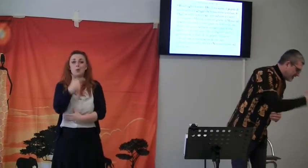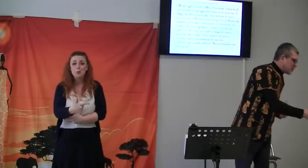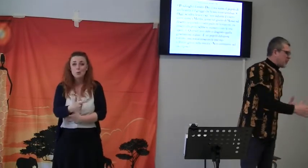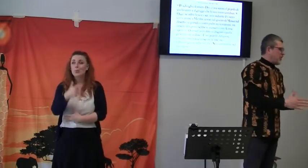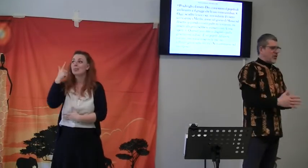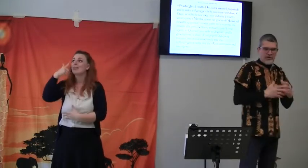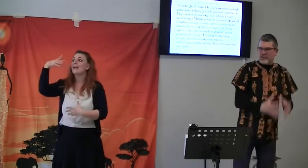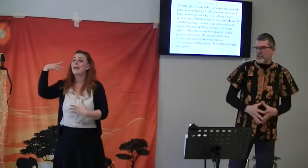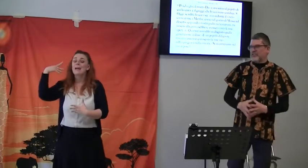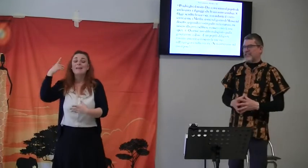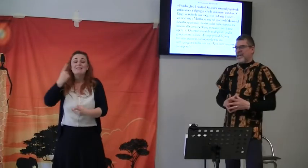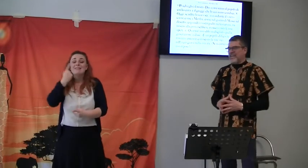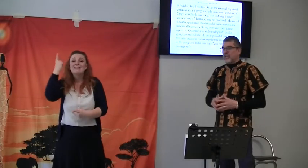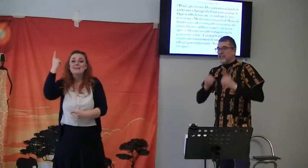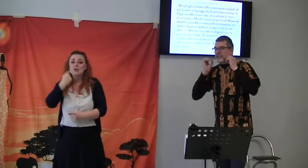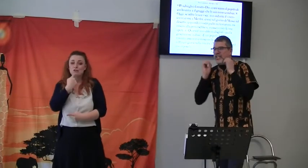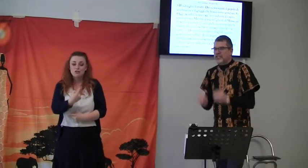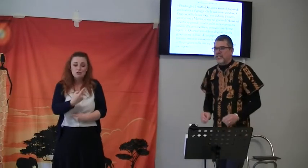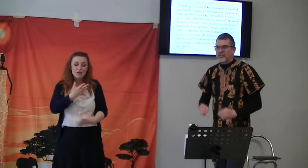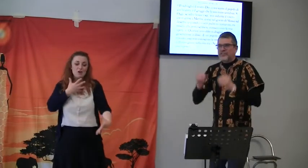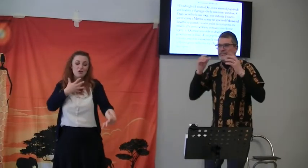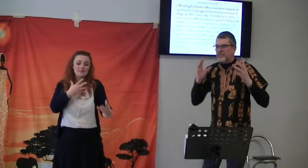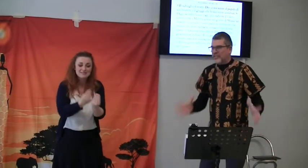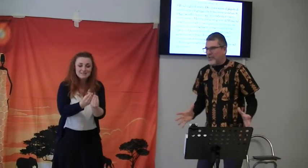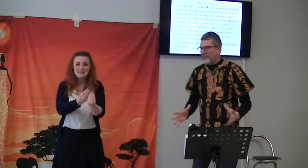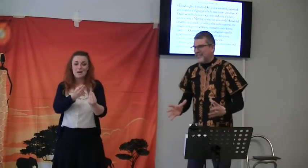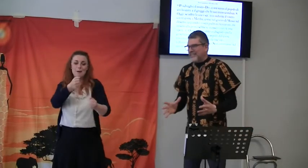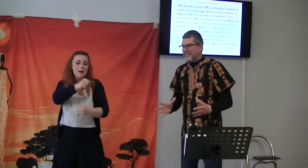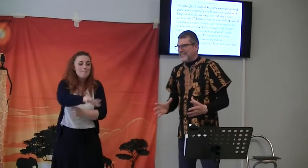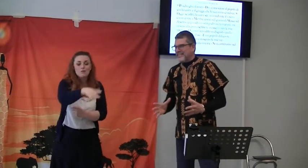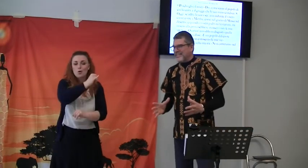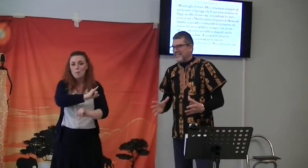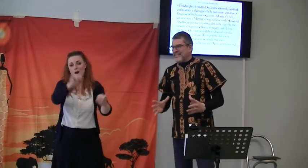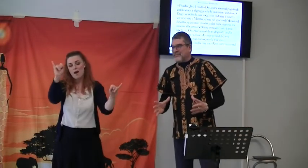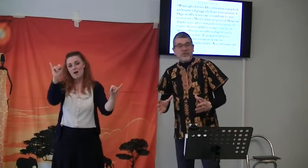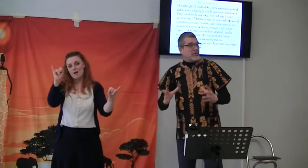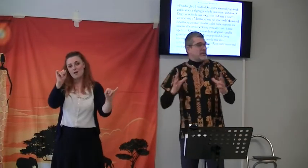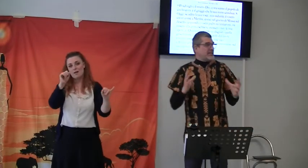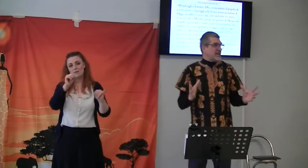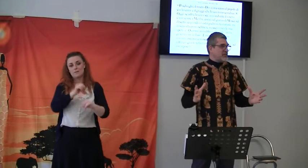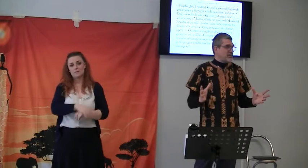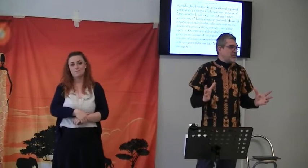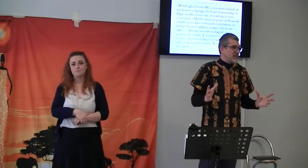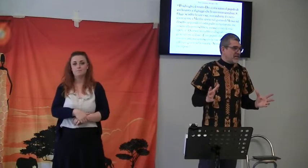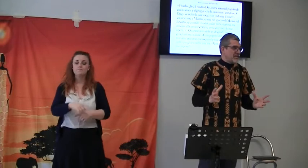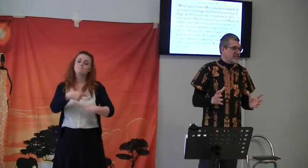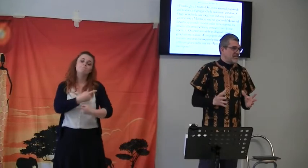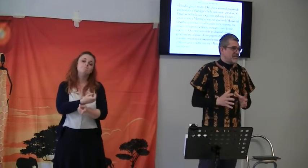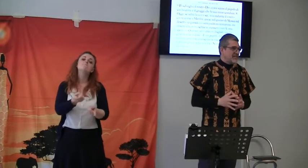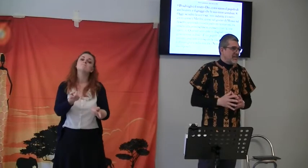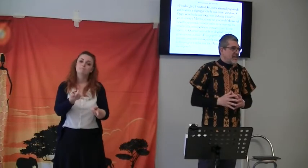attraverserai attraverso il fuoco, io sono con te, io non ti lascerò, non ti abbandonerò. Ma noi abbiamo dimenticato queste